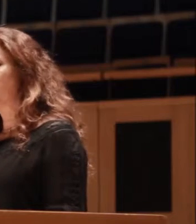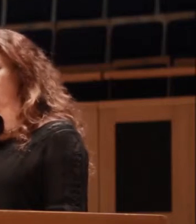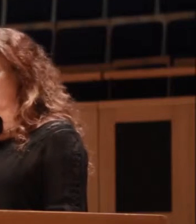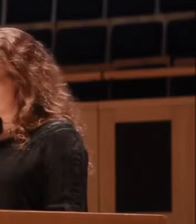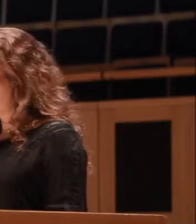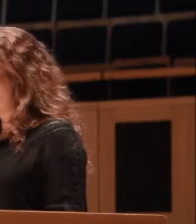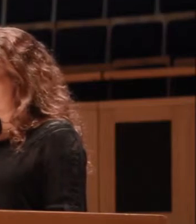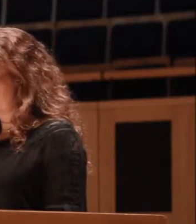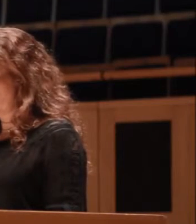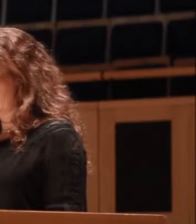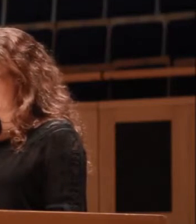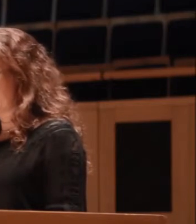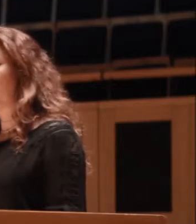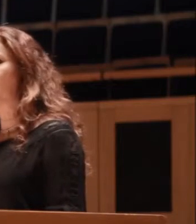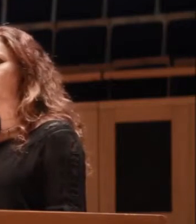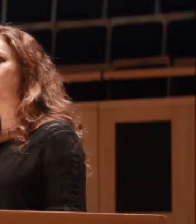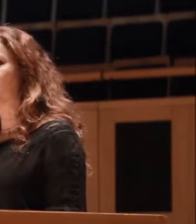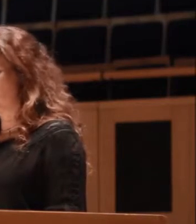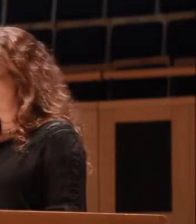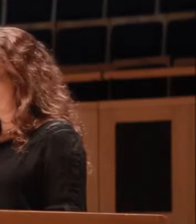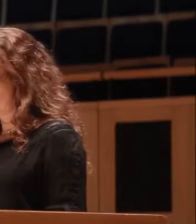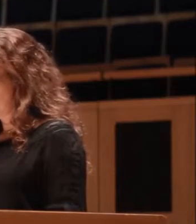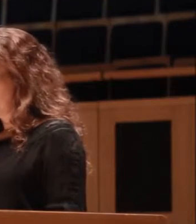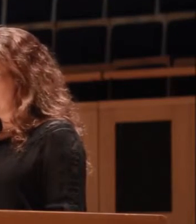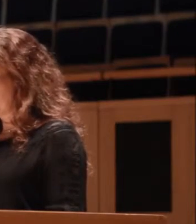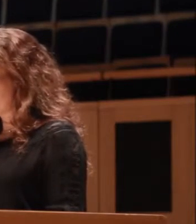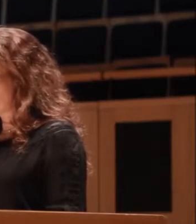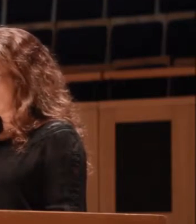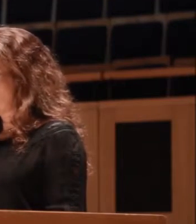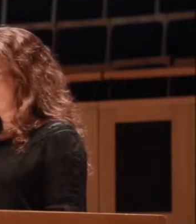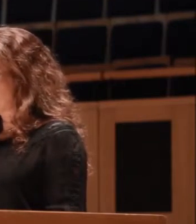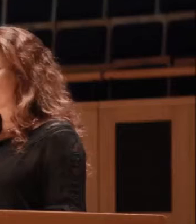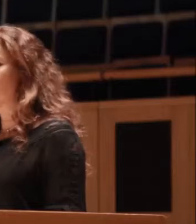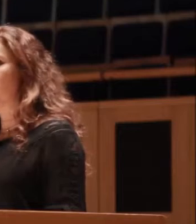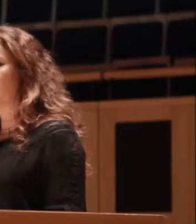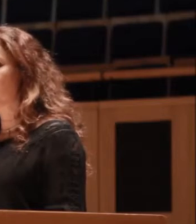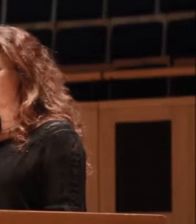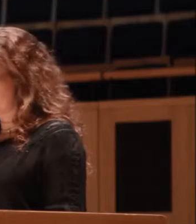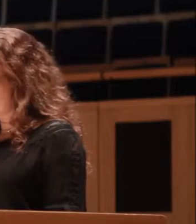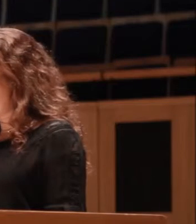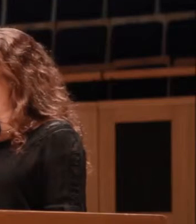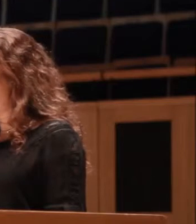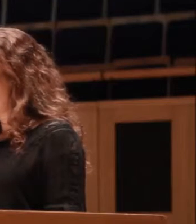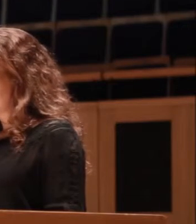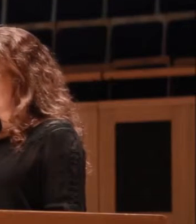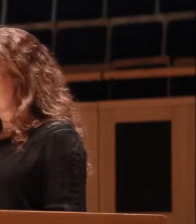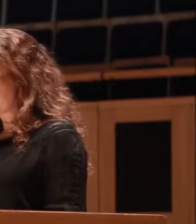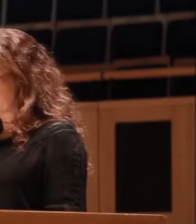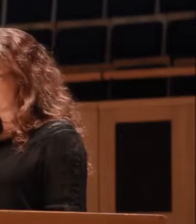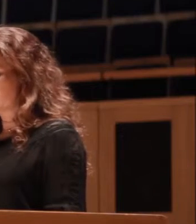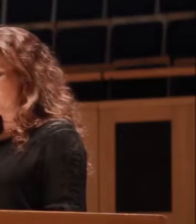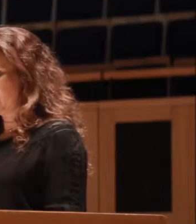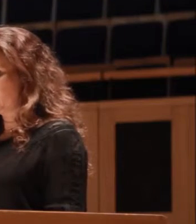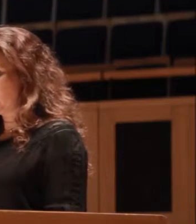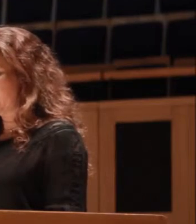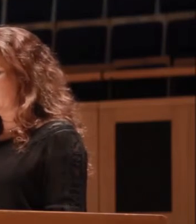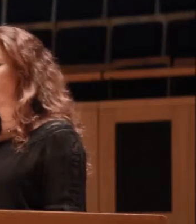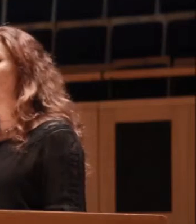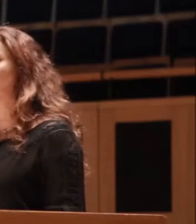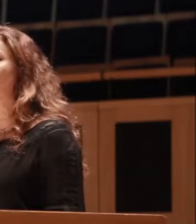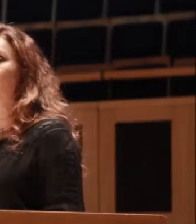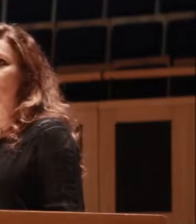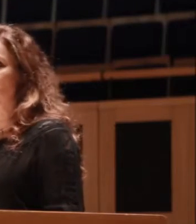de ampliação da nossa democracia participativa, levam ao aprofundamento do debate e têm grande